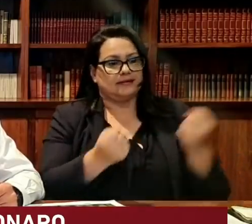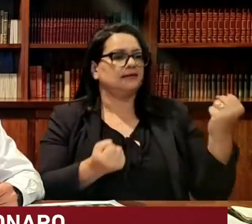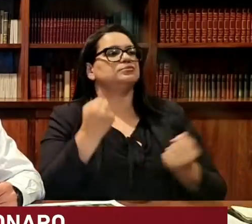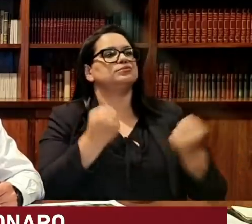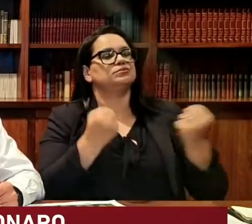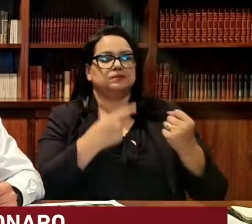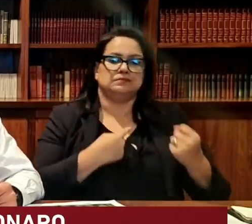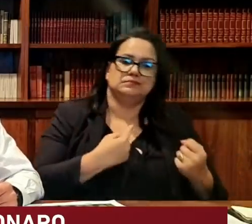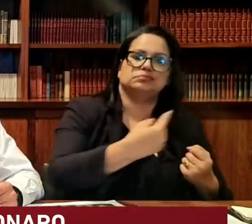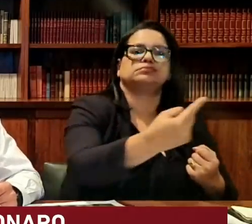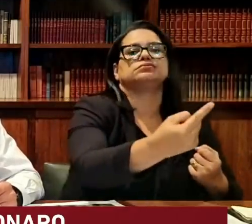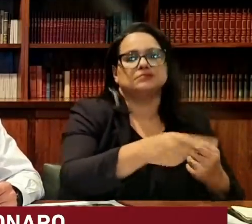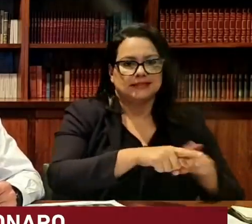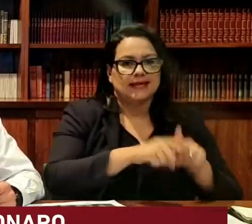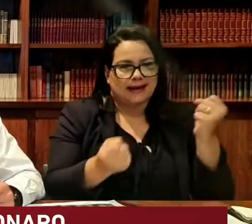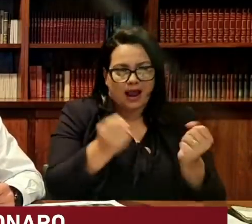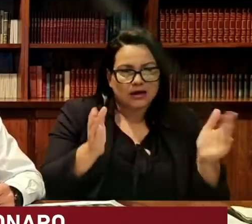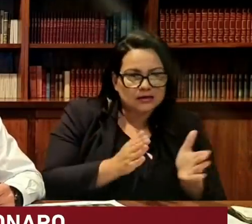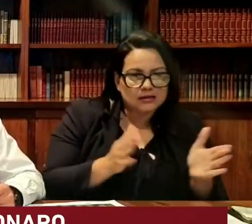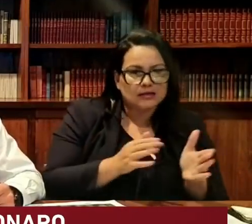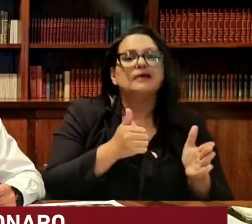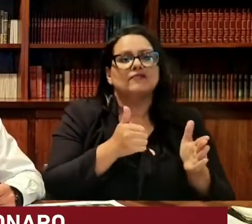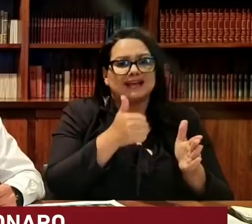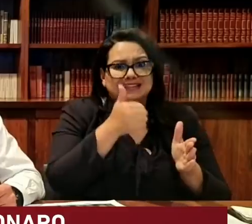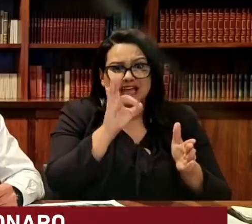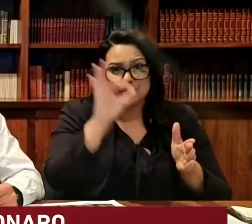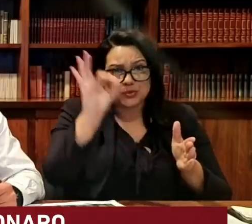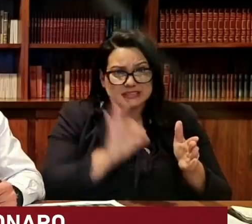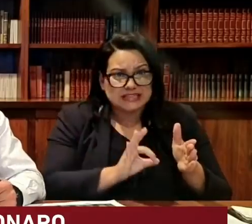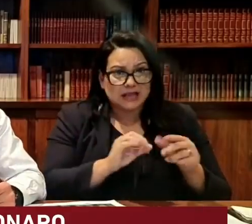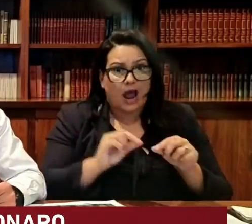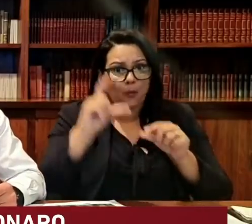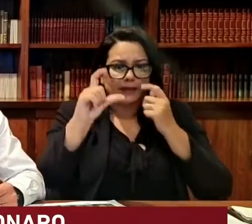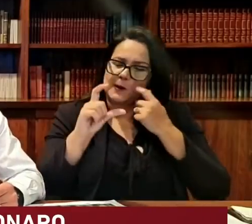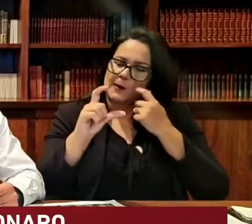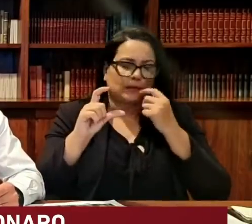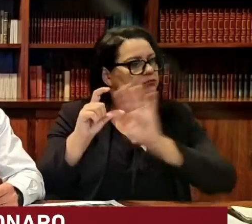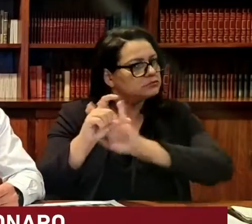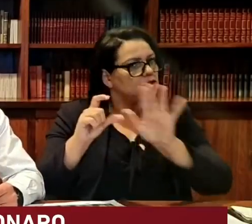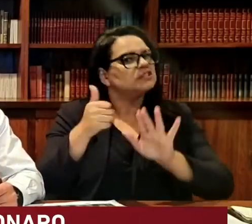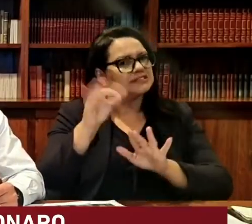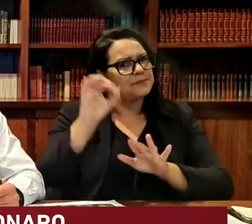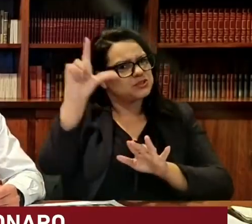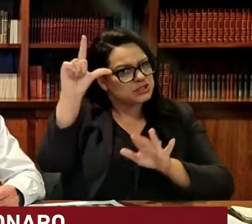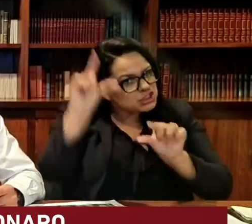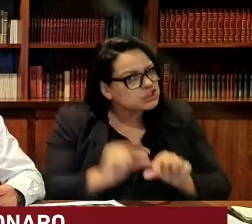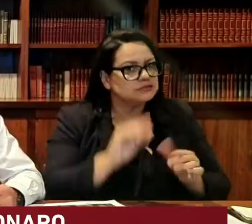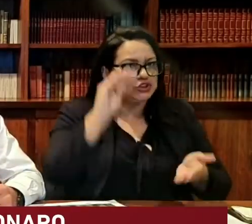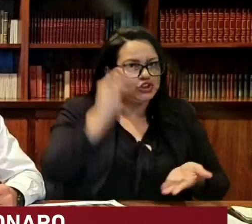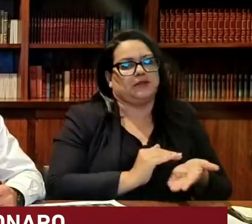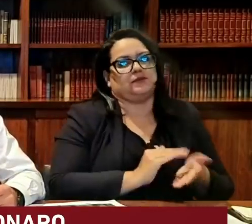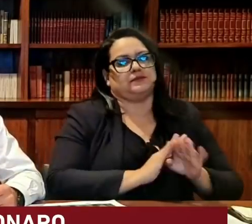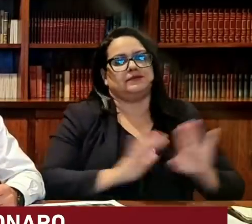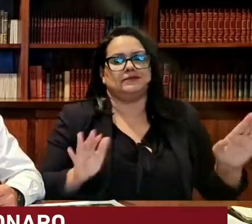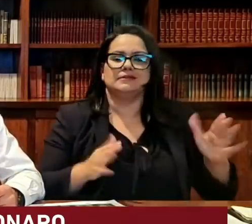de passeio, ia ter aproximadamente 10% de aumento, não teve os 10% de aumento e passou para 13%. Então,